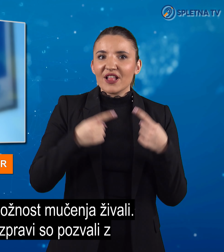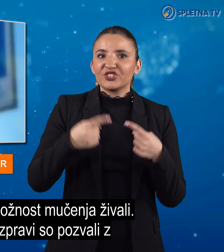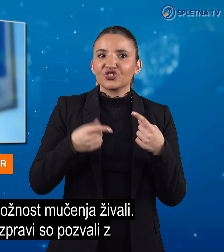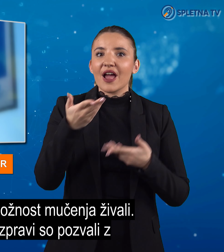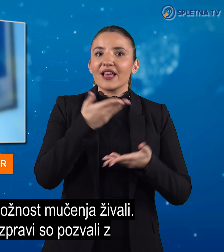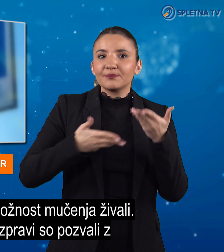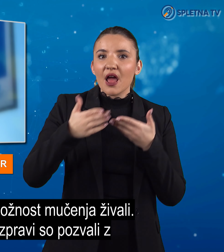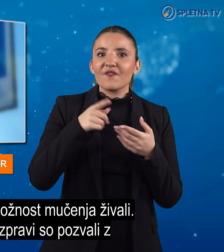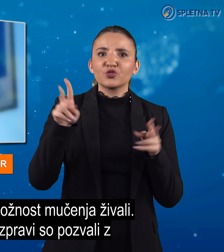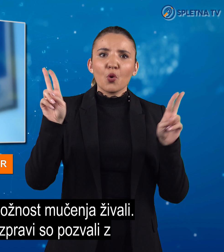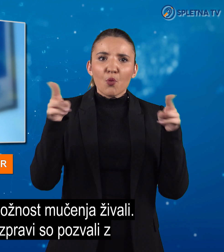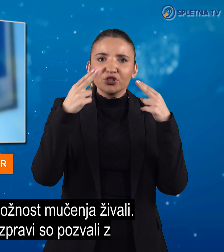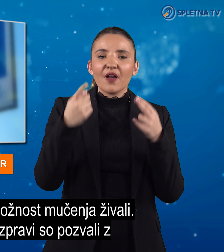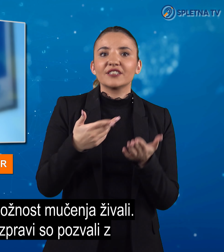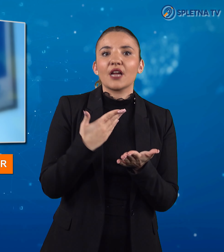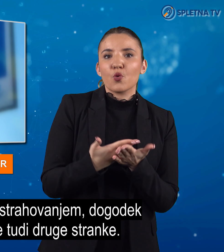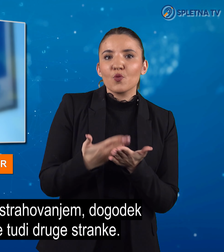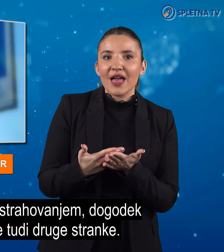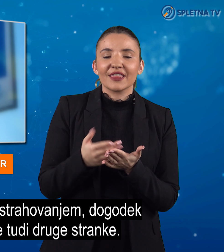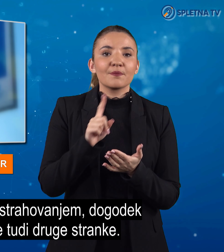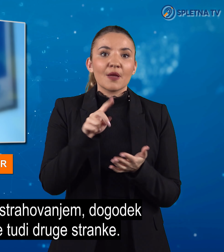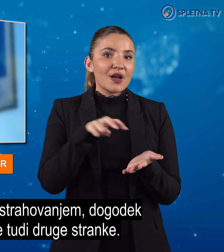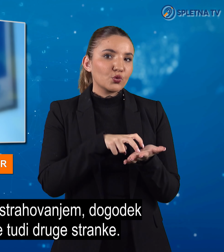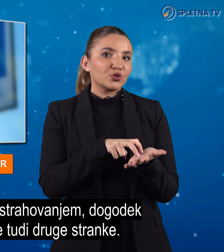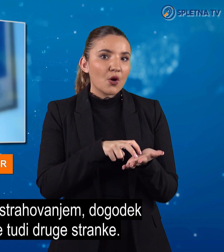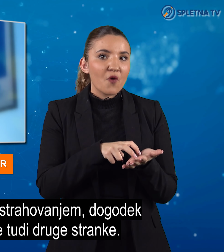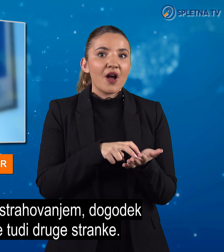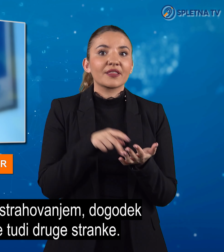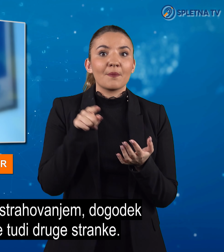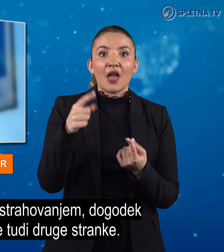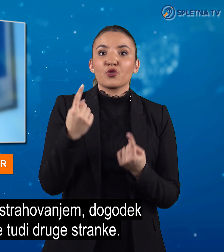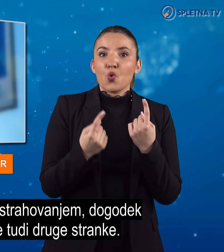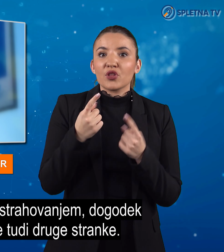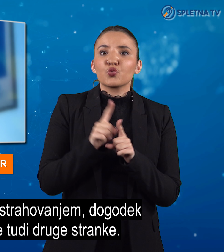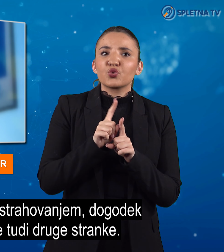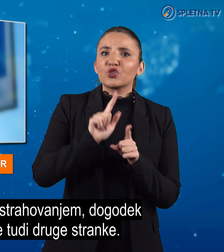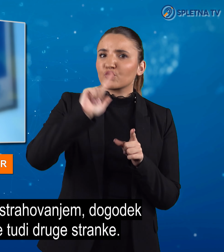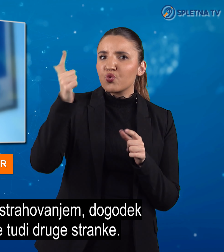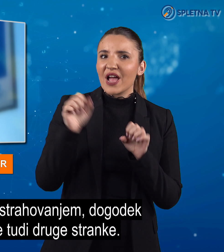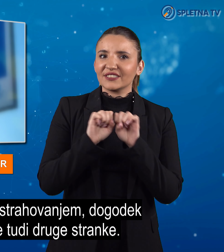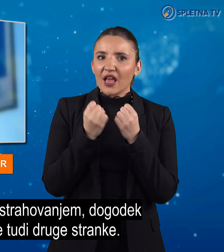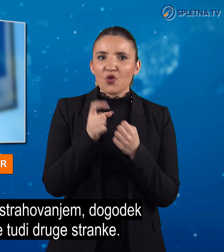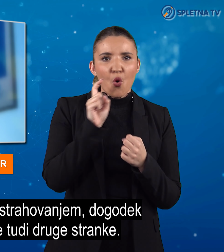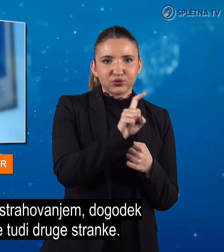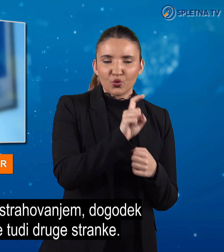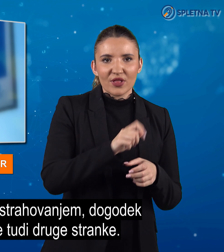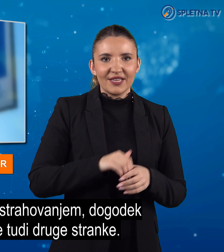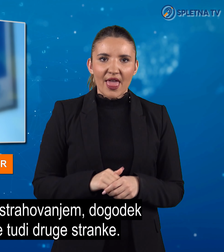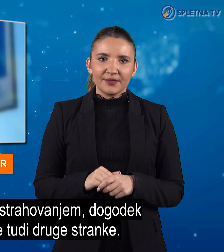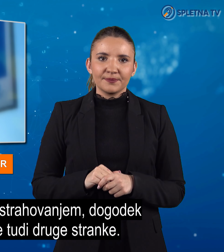razpravi so pozvali z argumenti, ne z ustrahovanjem, dogodek pa so obsodile tudi druge stranke.